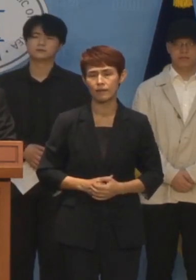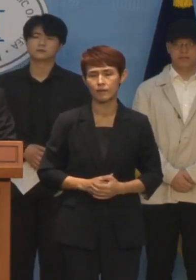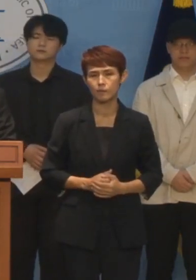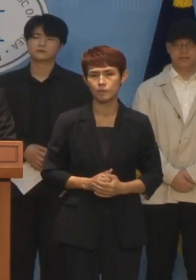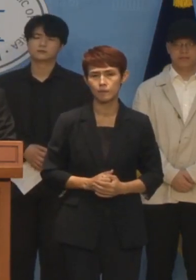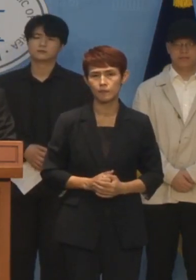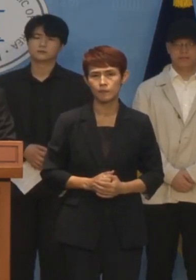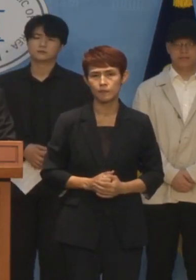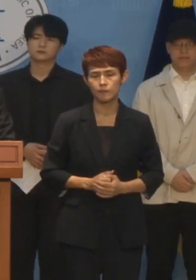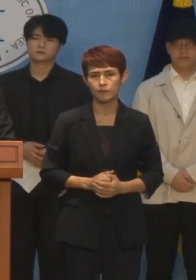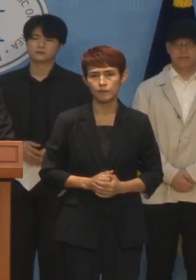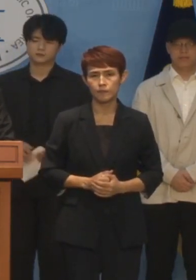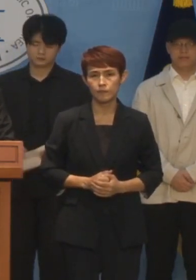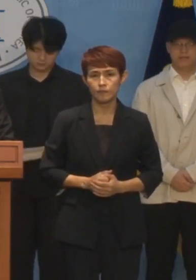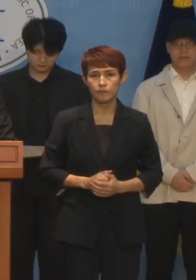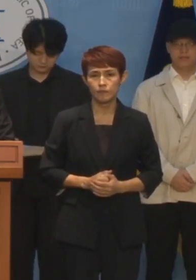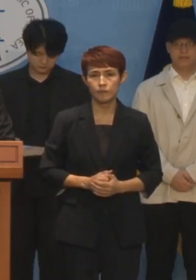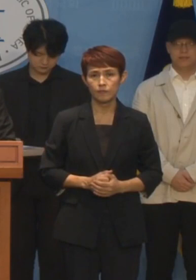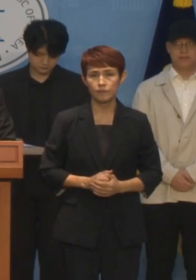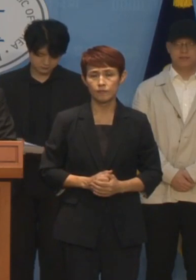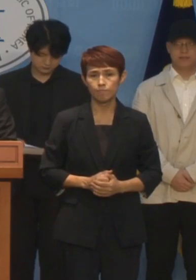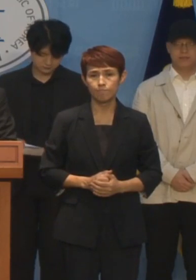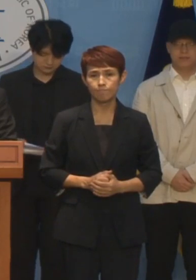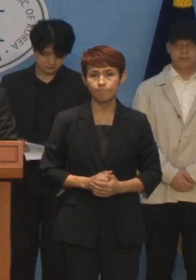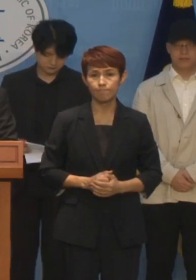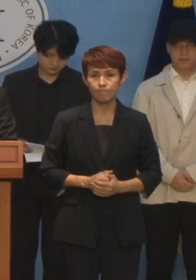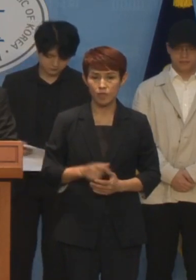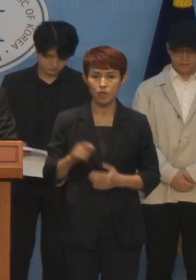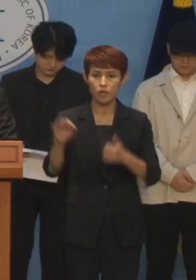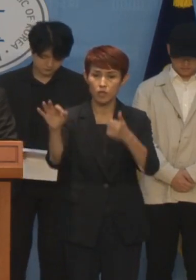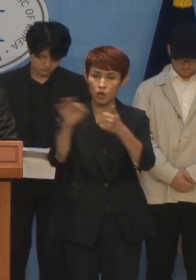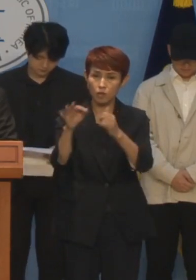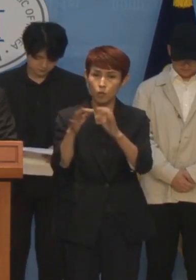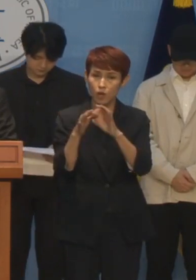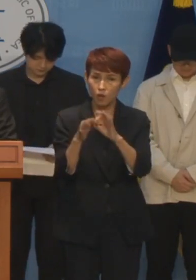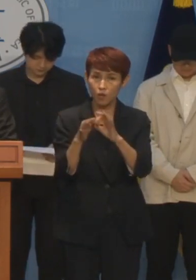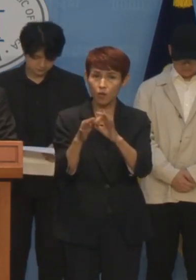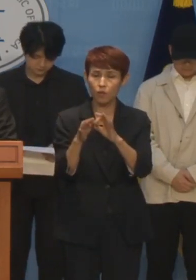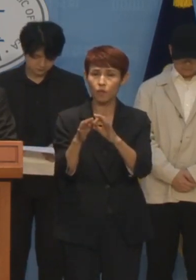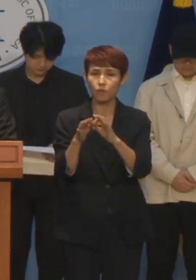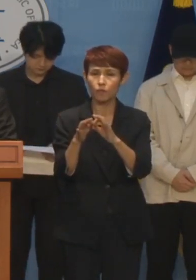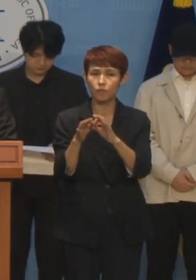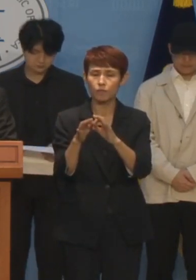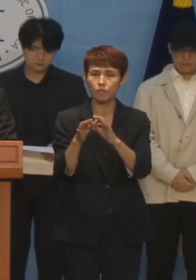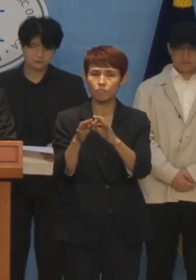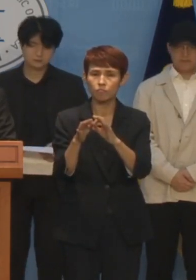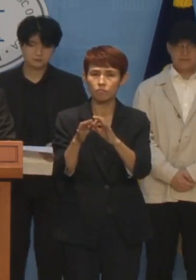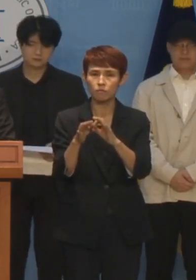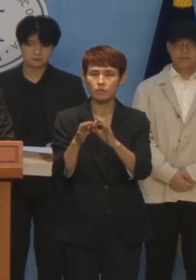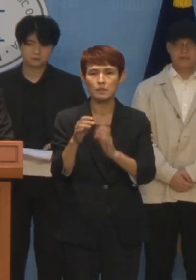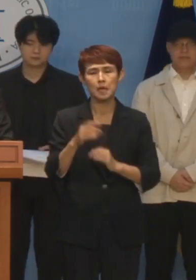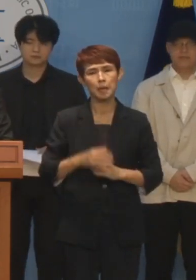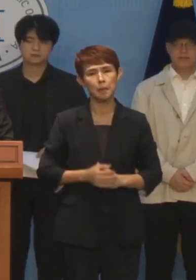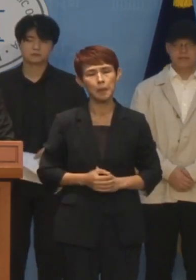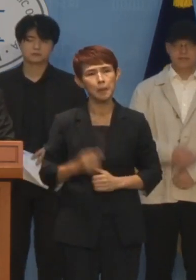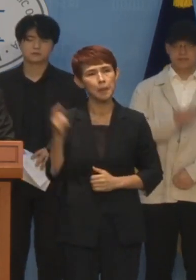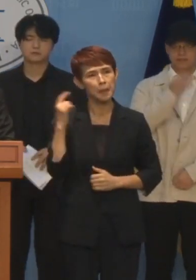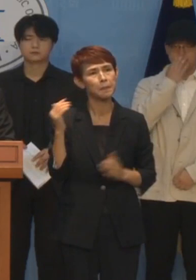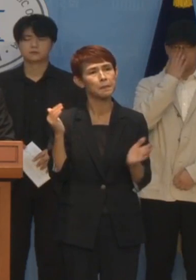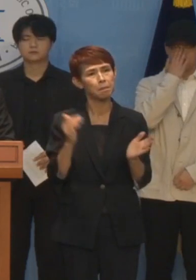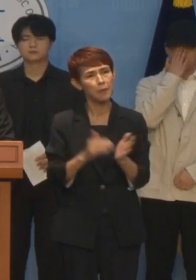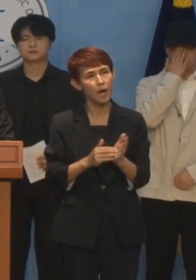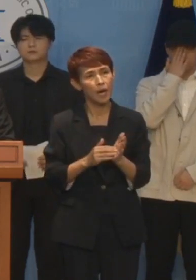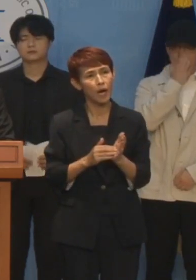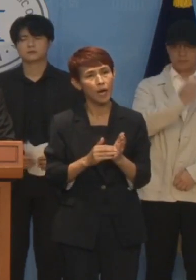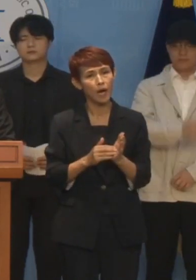이야기입니다. 그리고 이제는 이러한 연금에 대한 이야기가 단순히 한 번쯤은 들어봤을 만한